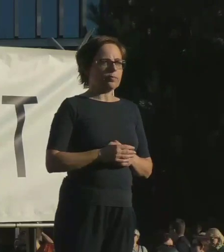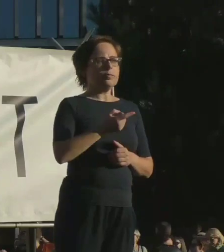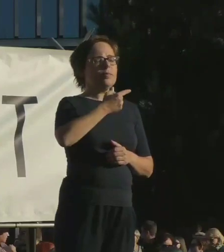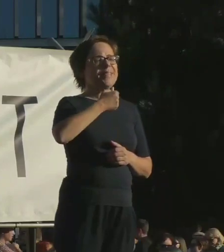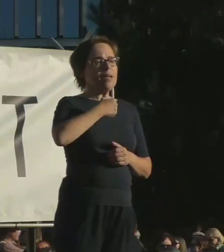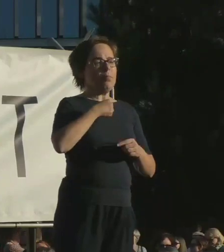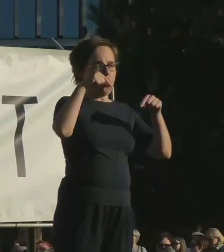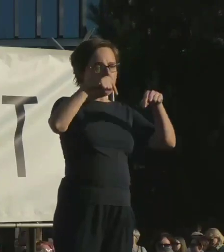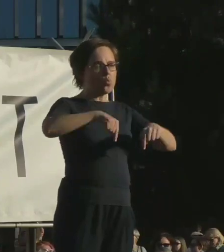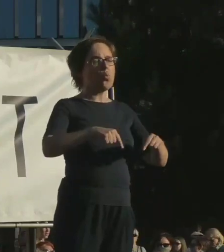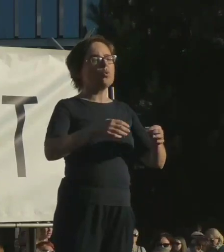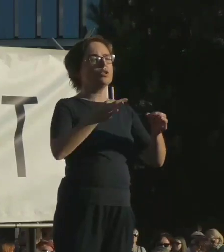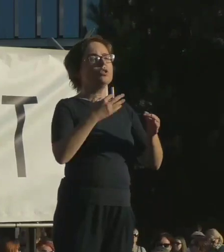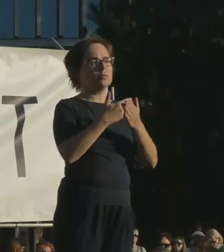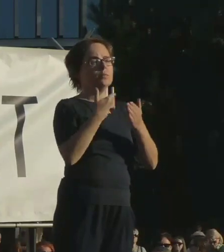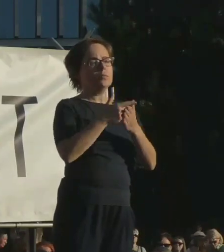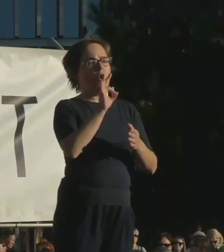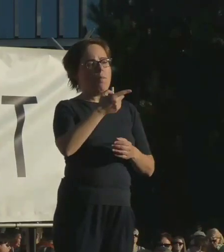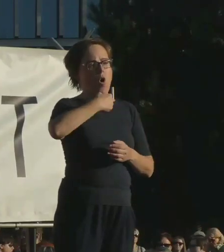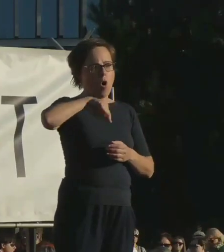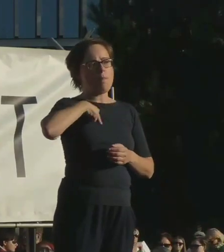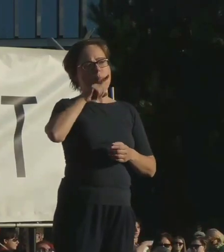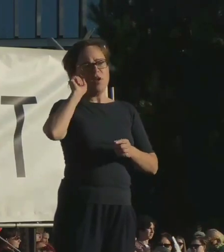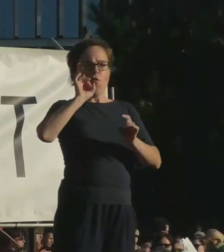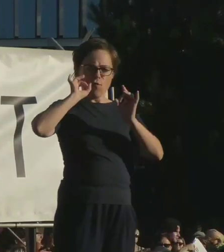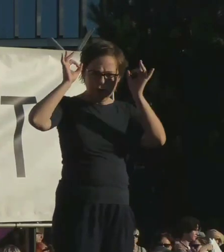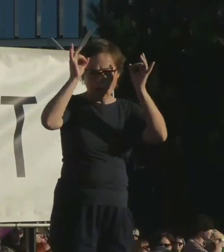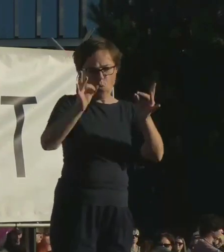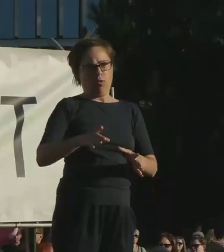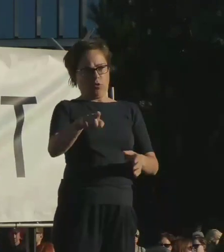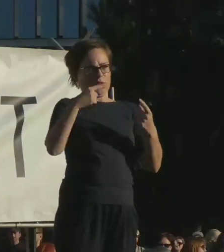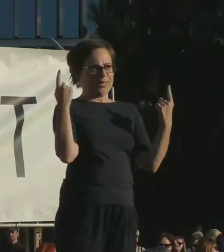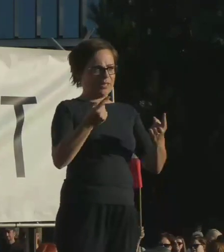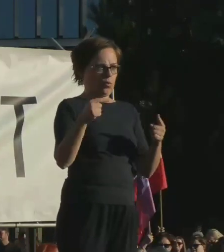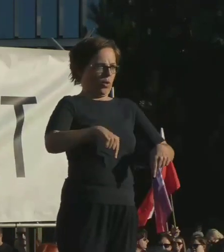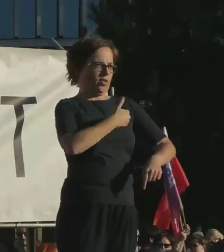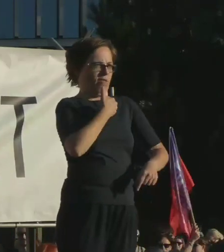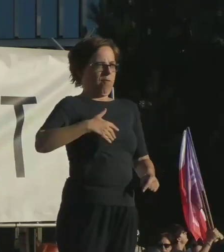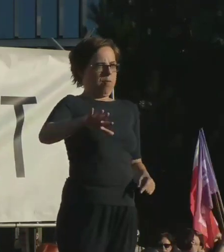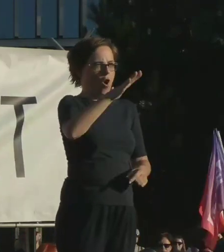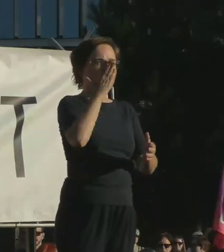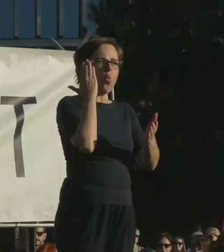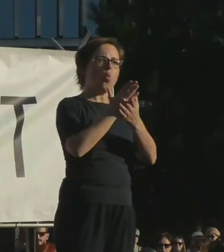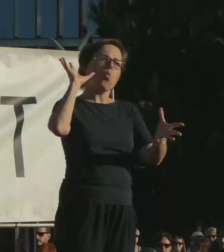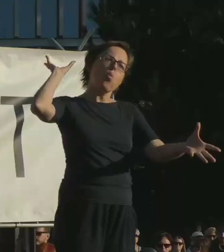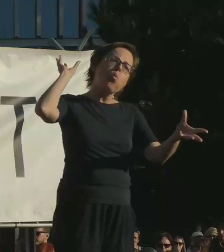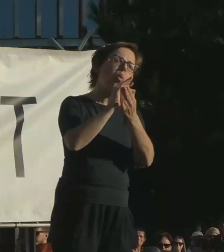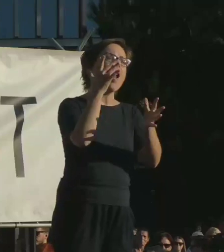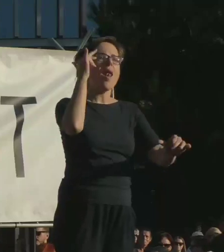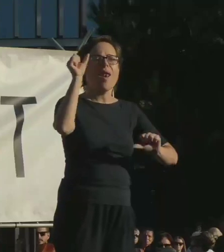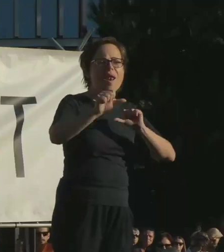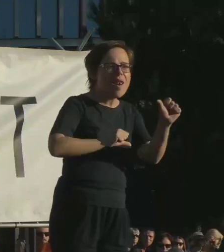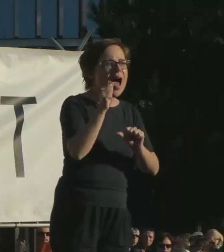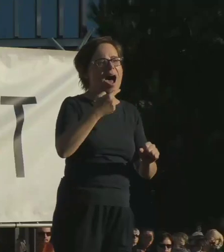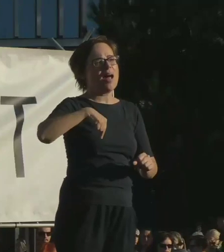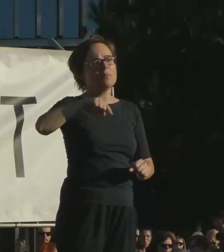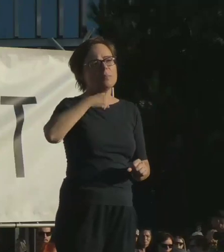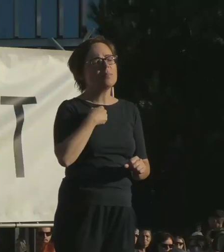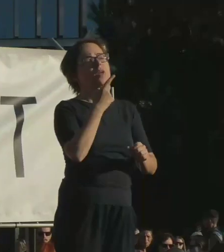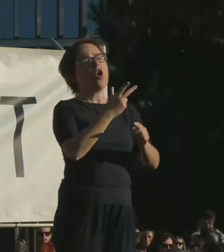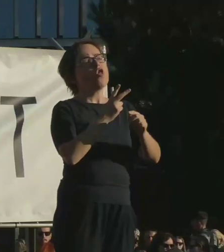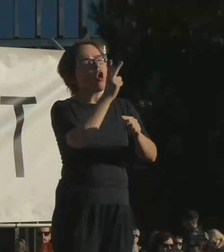Jesteśmy tu dzisiaj, bo jesteśmy wkurwione. Wkurwione tą sytuacją, która jest w Polsce, że od tylu lat nie mamy dostępu